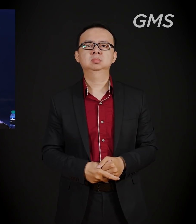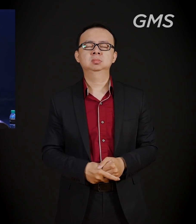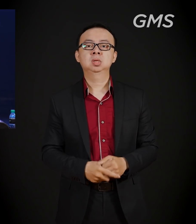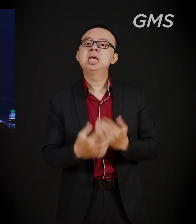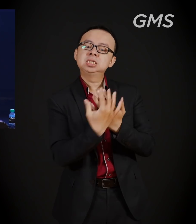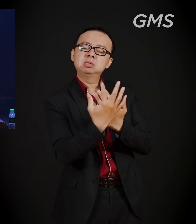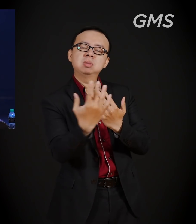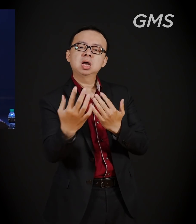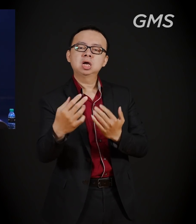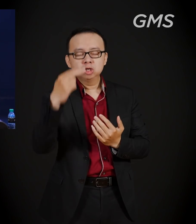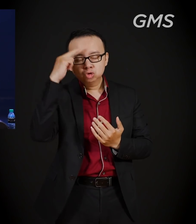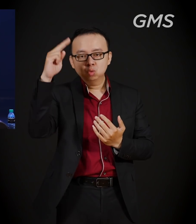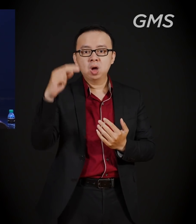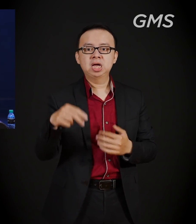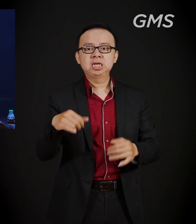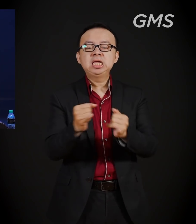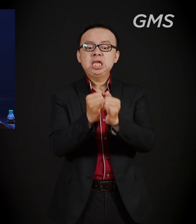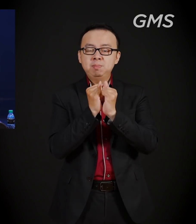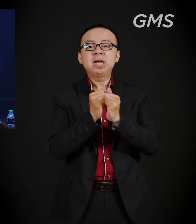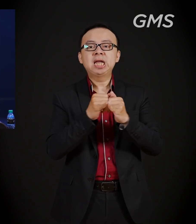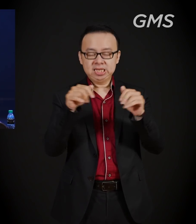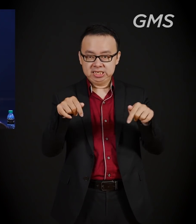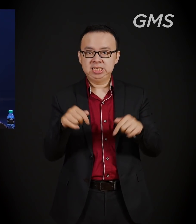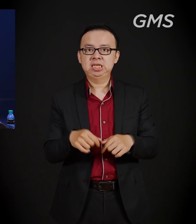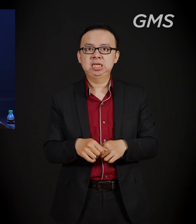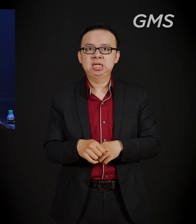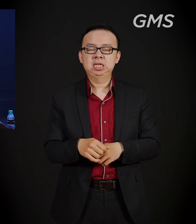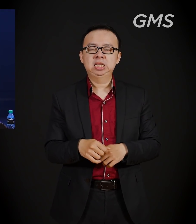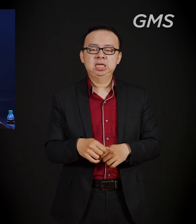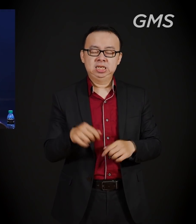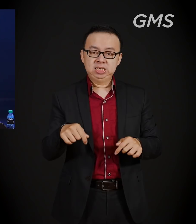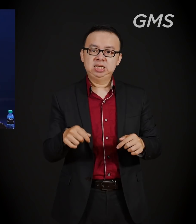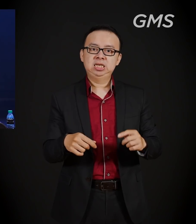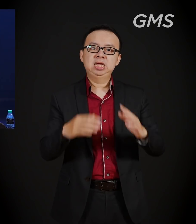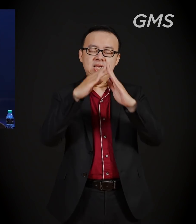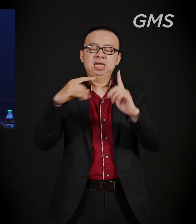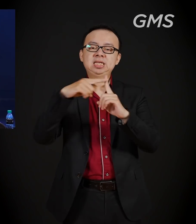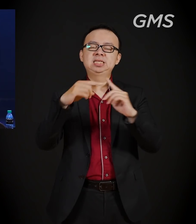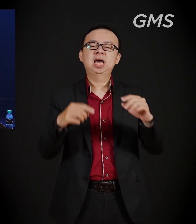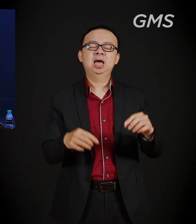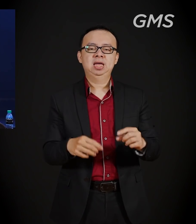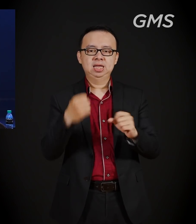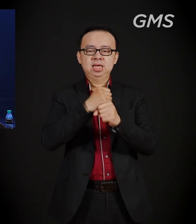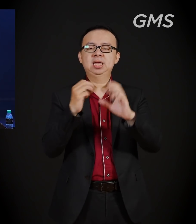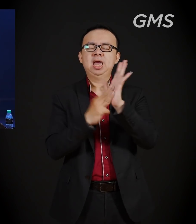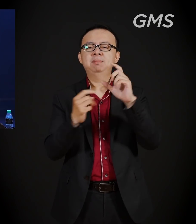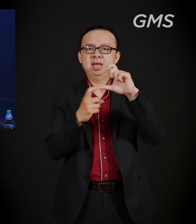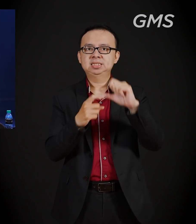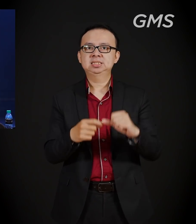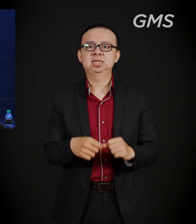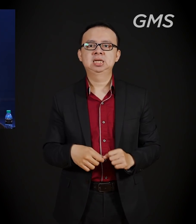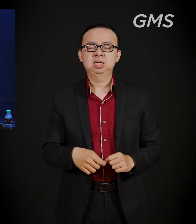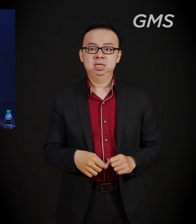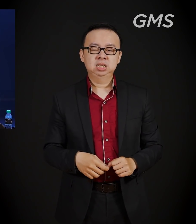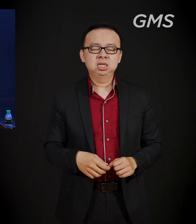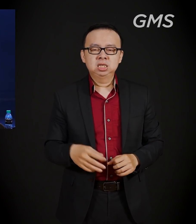Jemaat Tuhan yang mengikuti ibadah ini secara online dari Gereja Mawar Sharon, saya hanya mau ingatkan buat setiap saudara, jangan jadi orang tukang